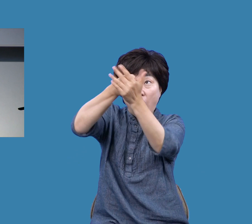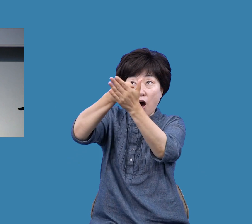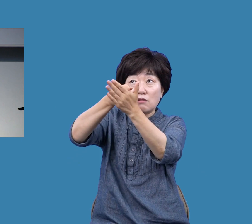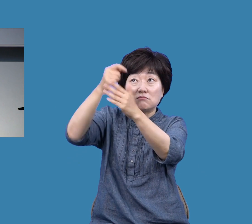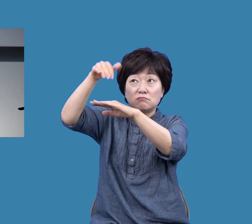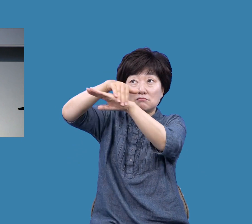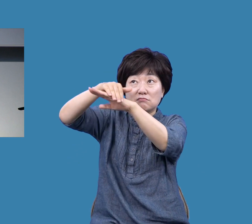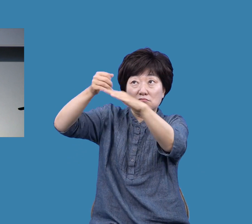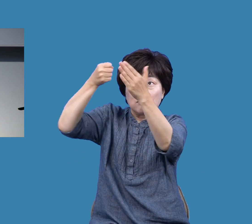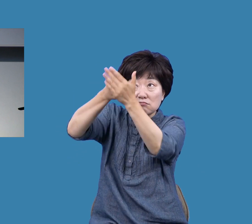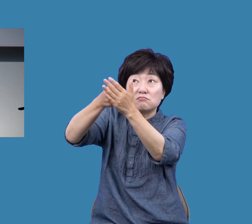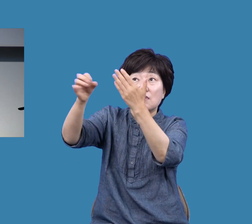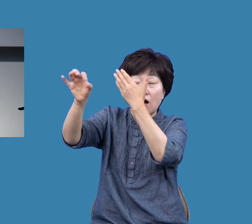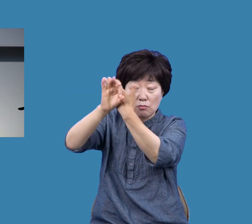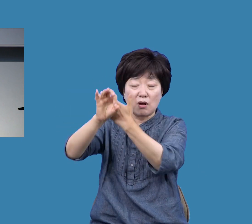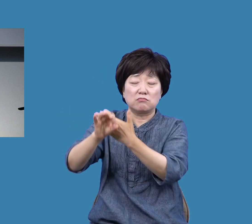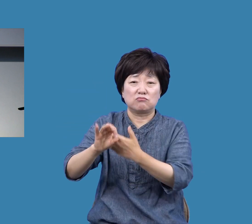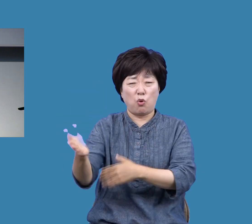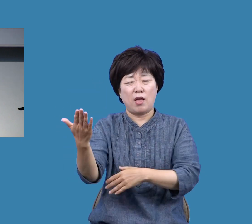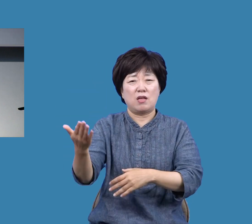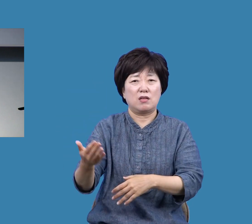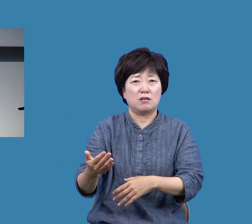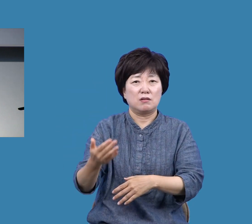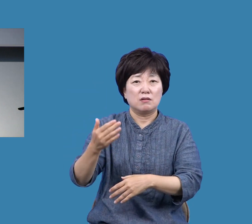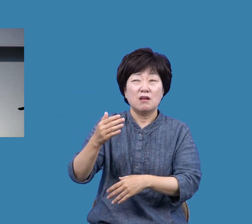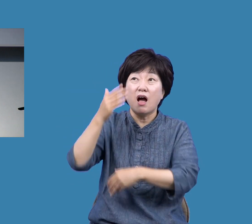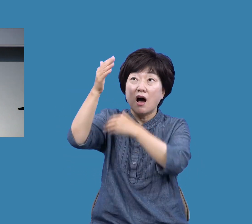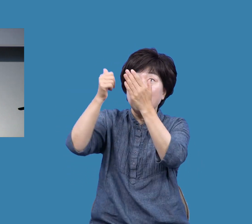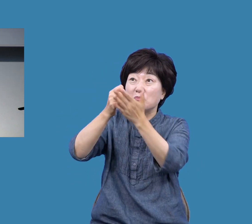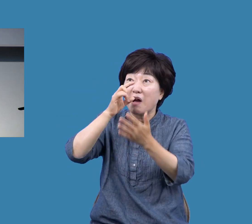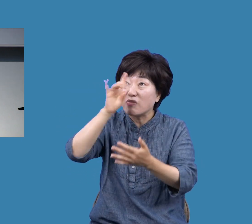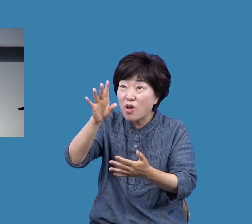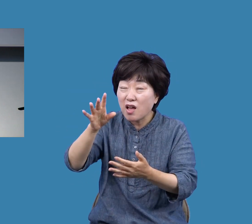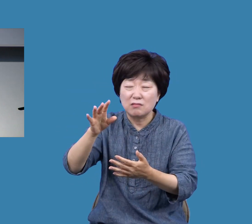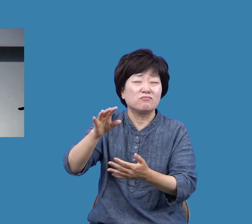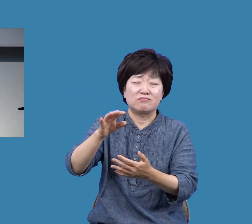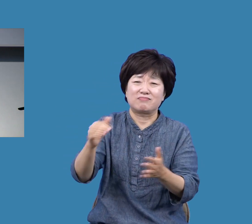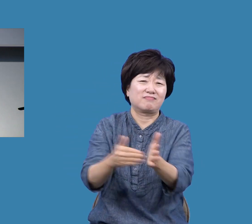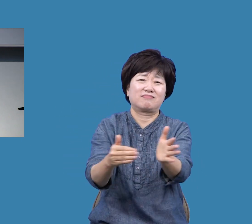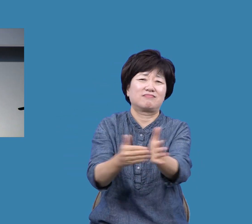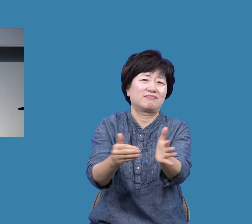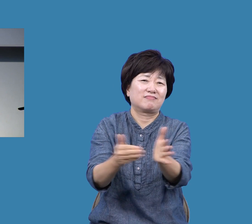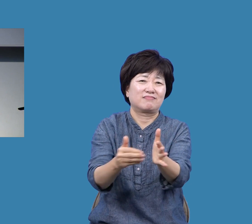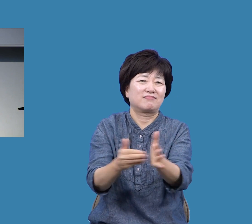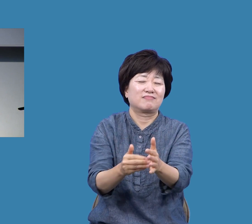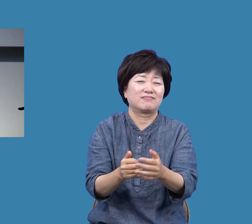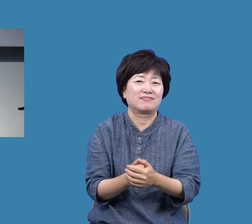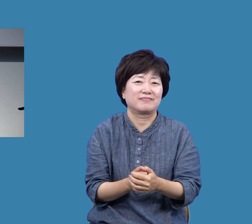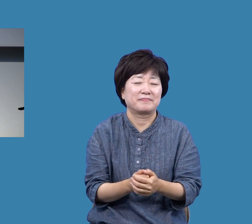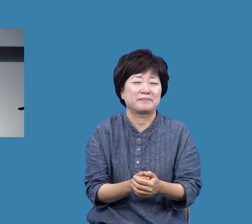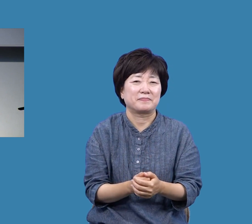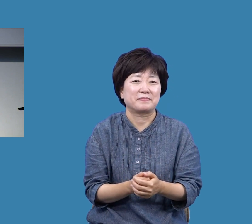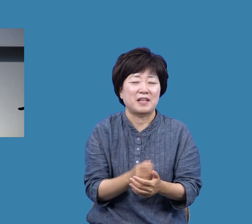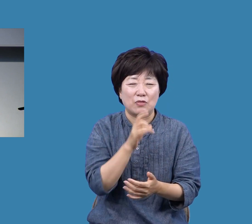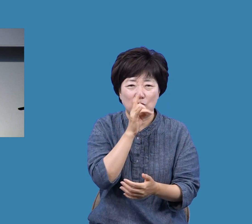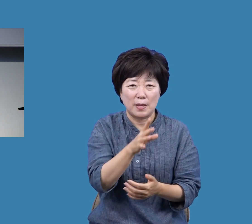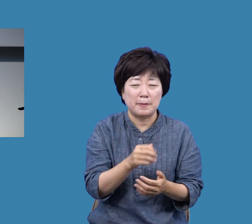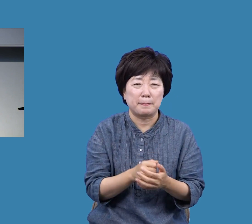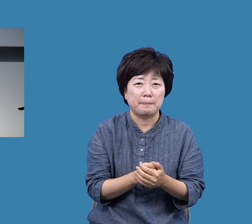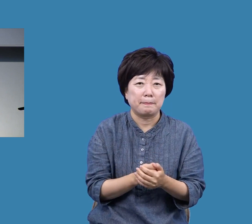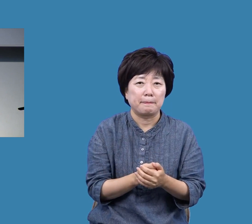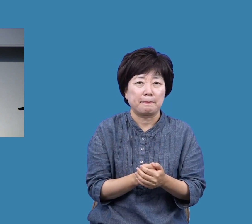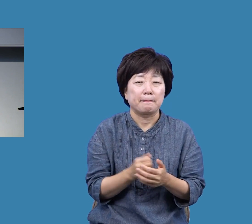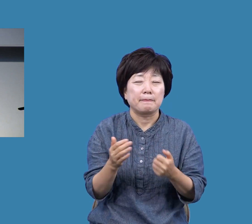거고, 안 되면 하나님이 막으시는 거고. 그래서 여러분, 영으로 사는 사람은요, 마음이 볶이지 않아요.